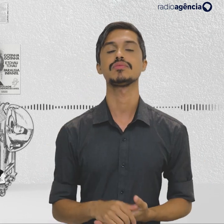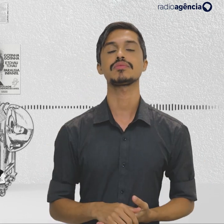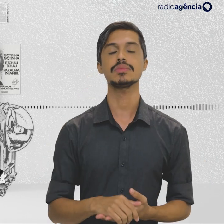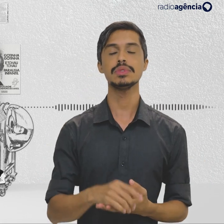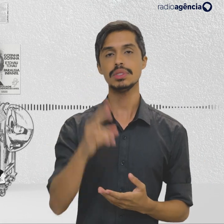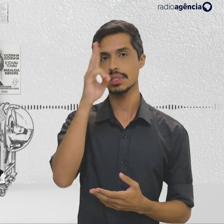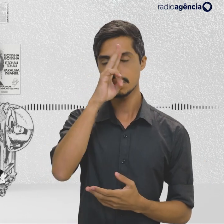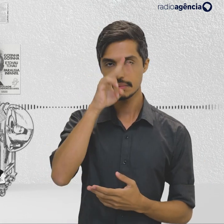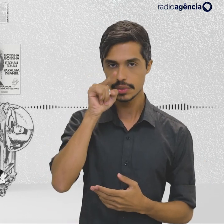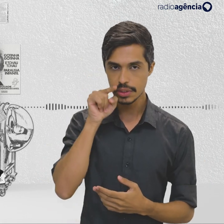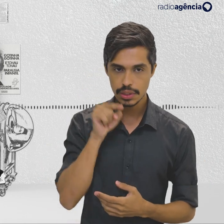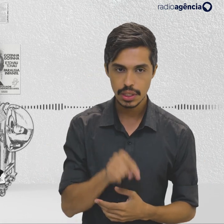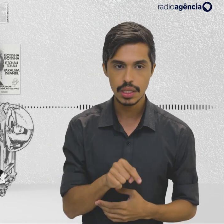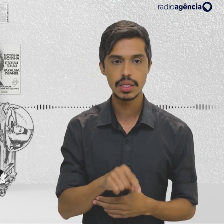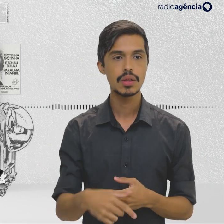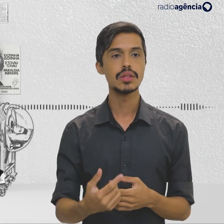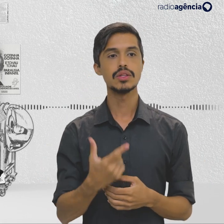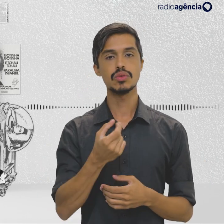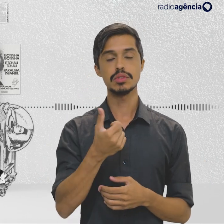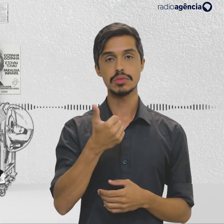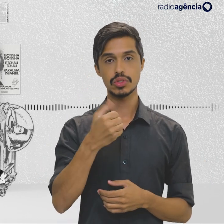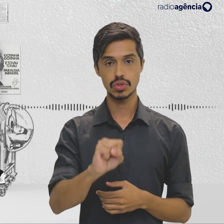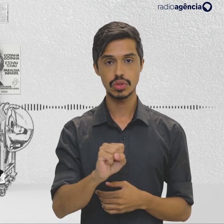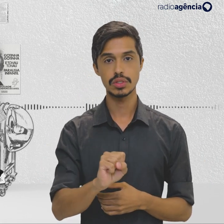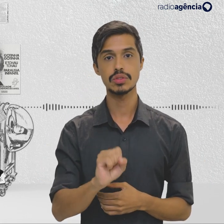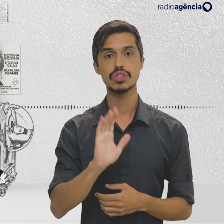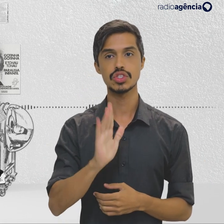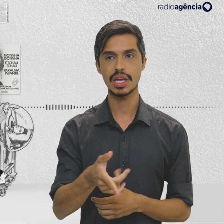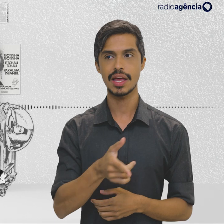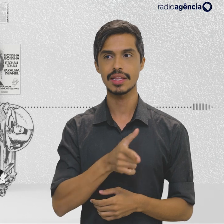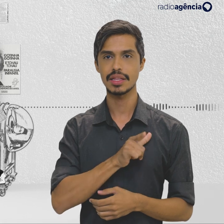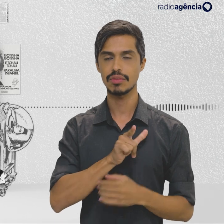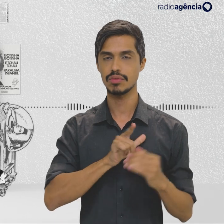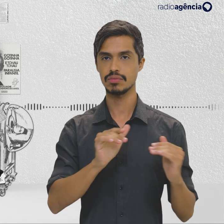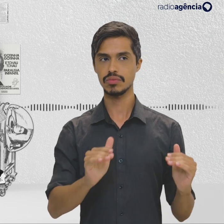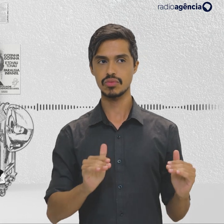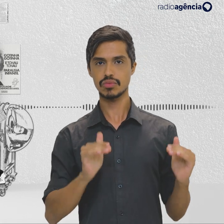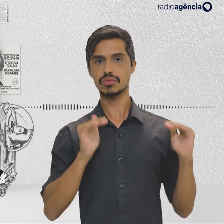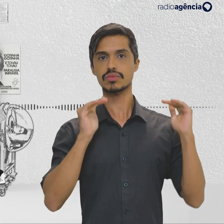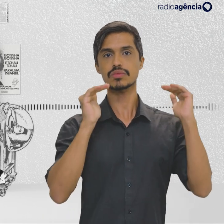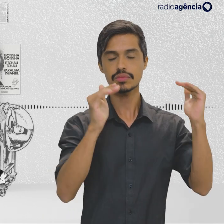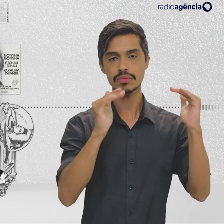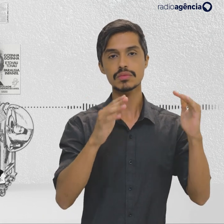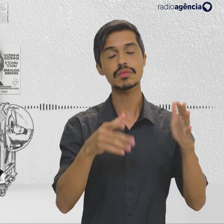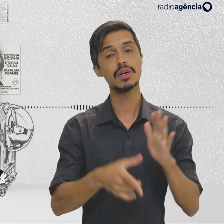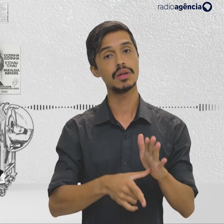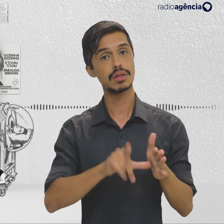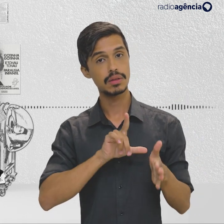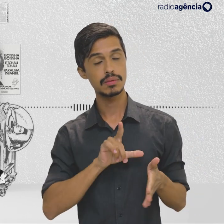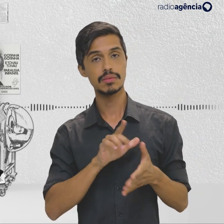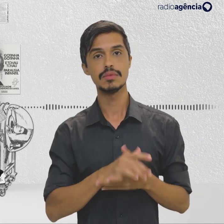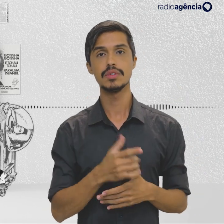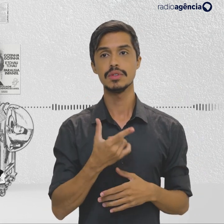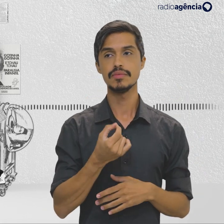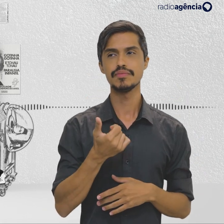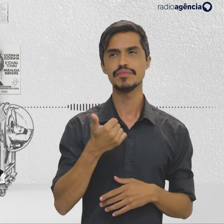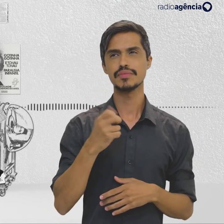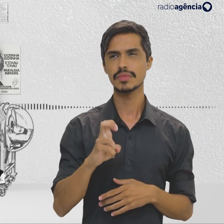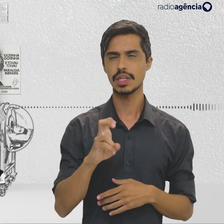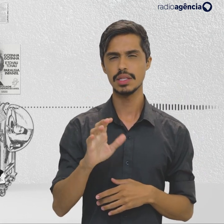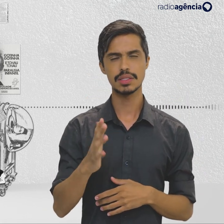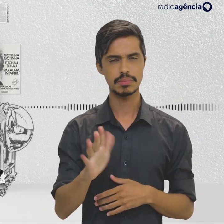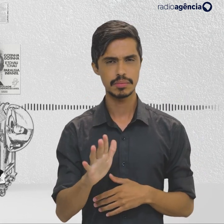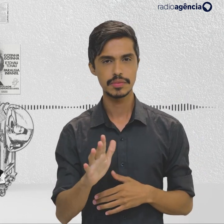Lembrando que essa cobertura em 2018 já esteve no patamar elevado e antes disso